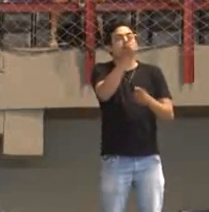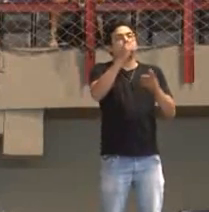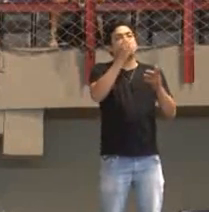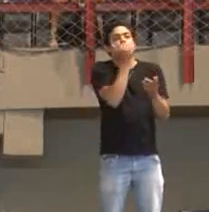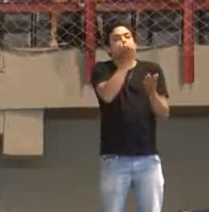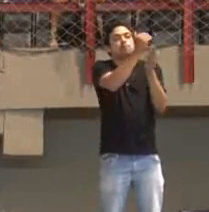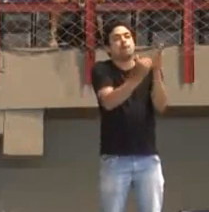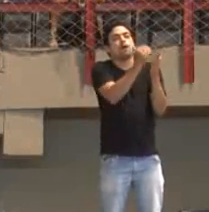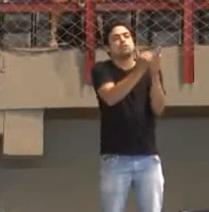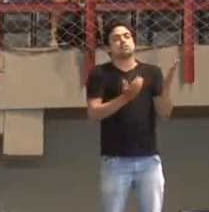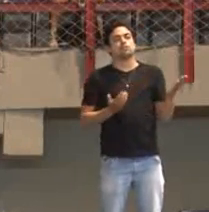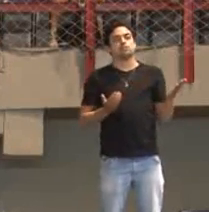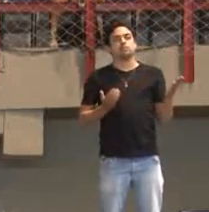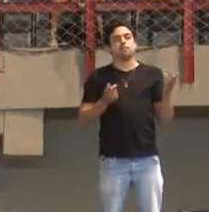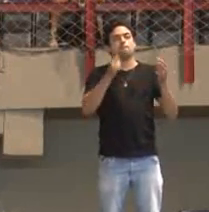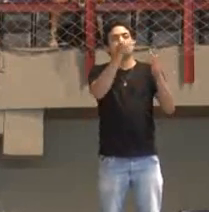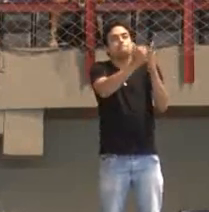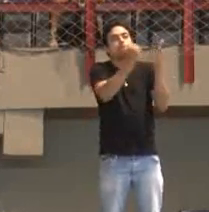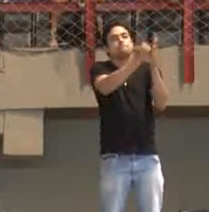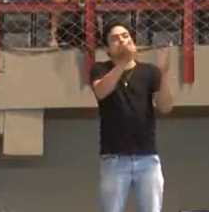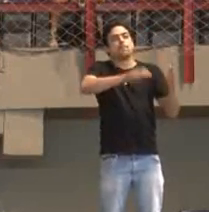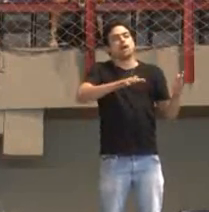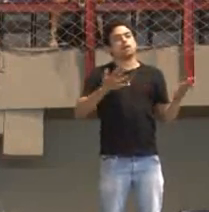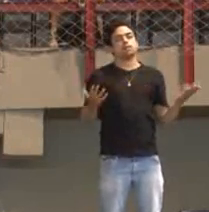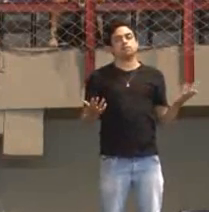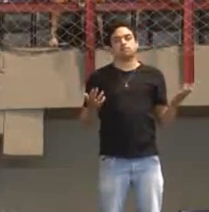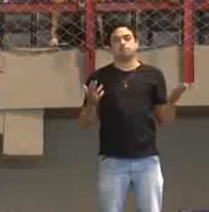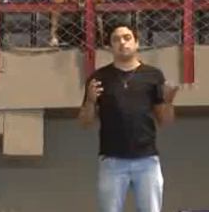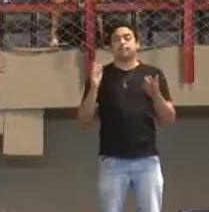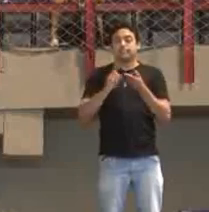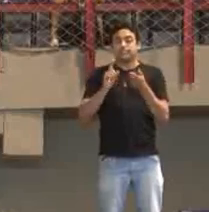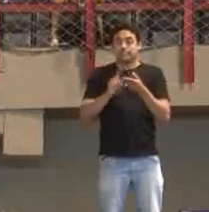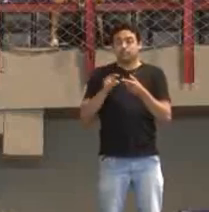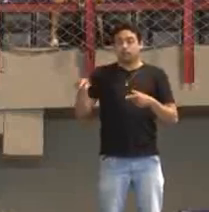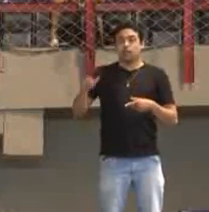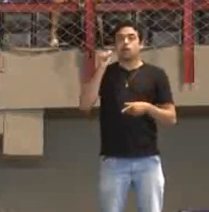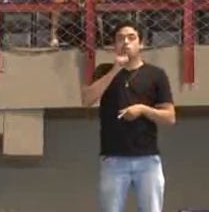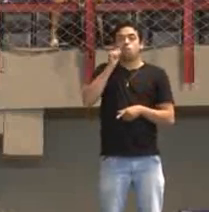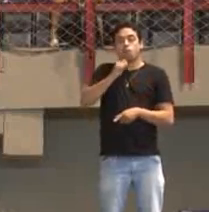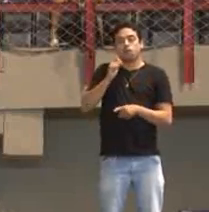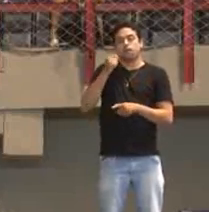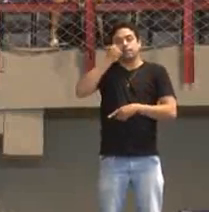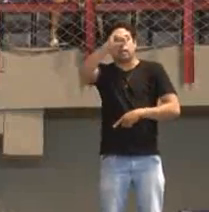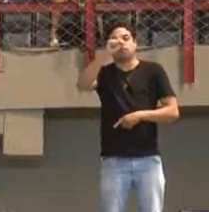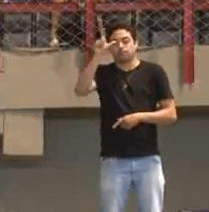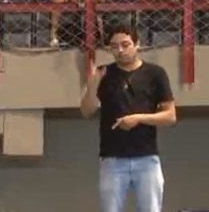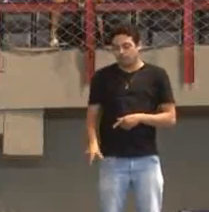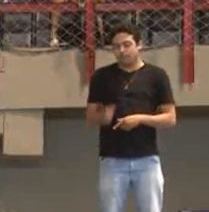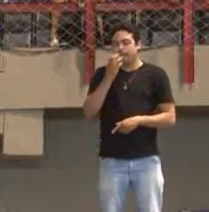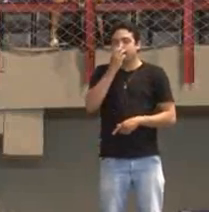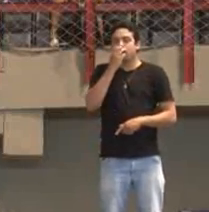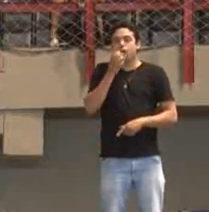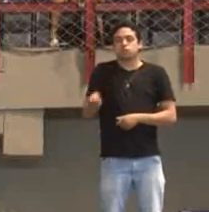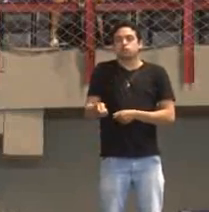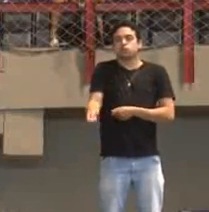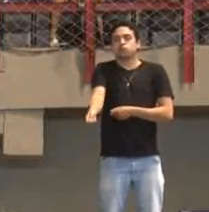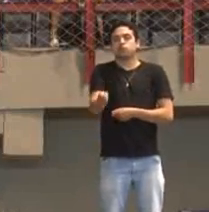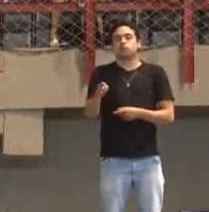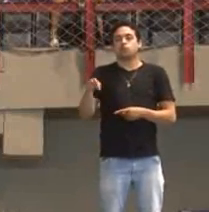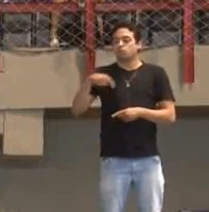ração, para a ração ficar mais barata. Então a mulher manifestando pelo cachorro, que não conseguia